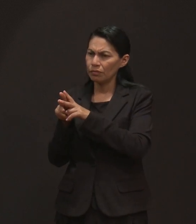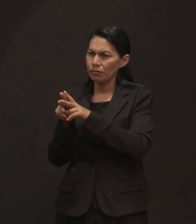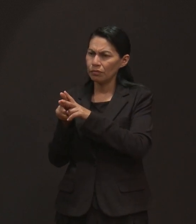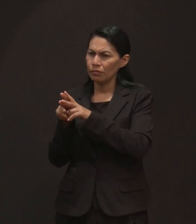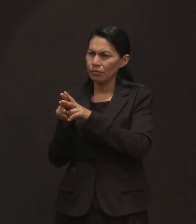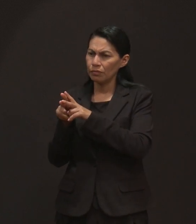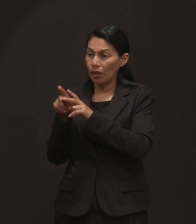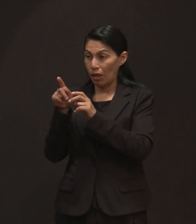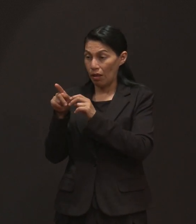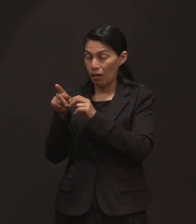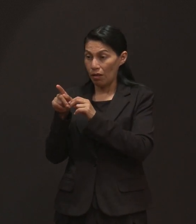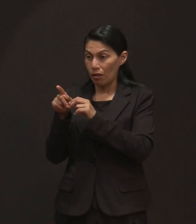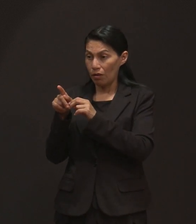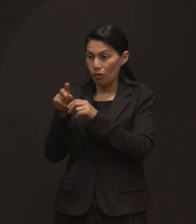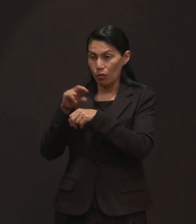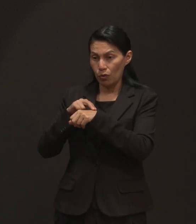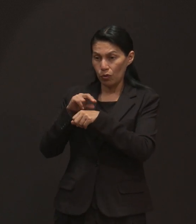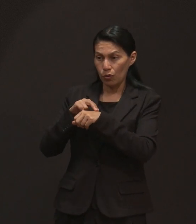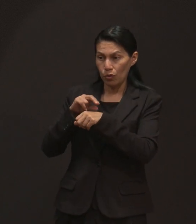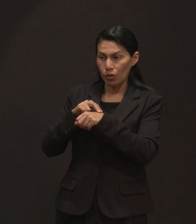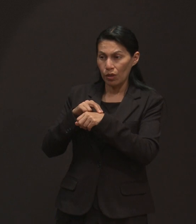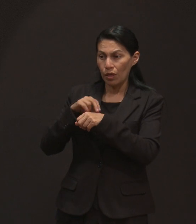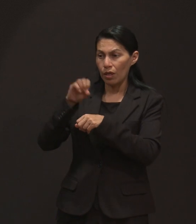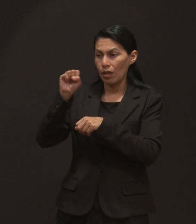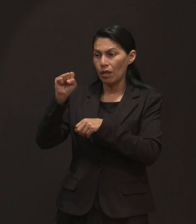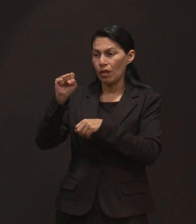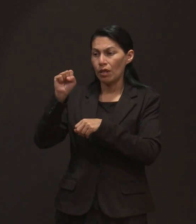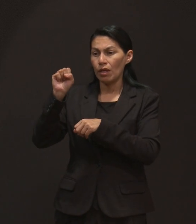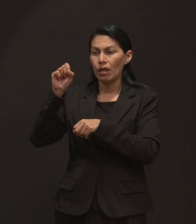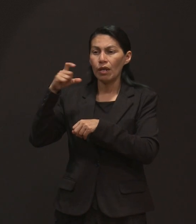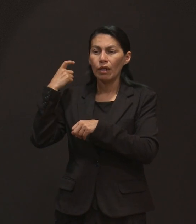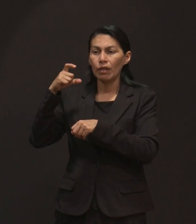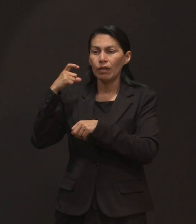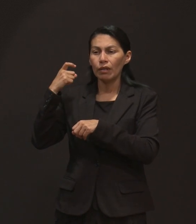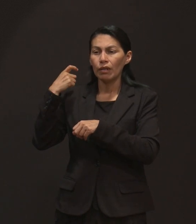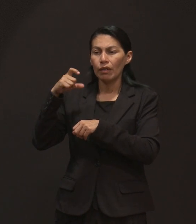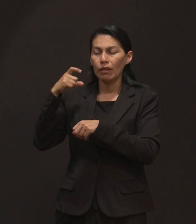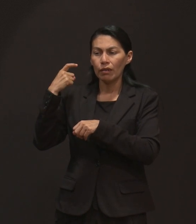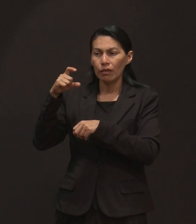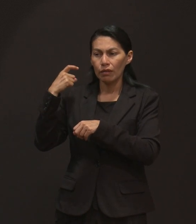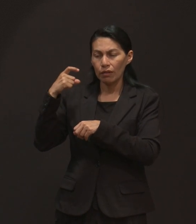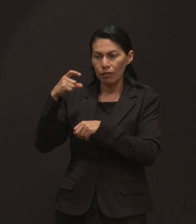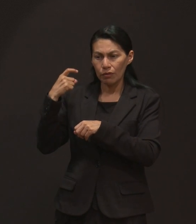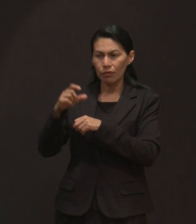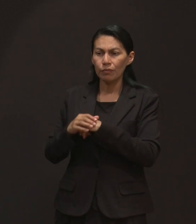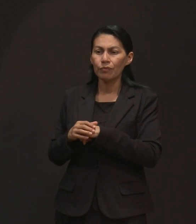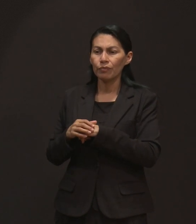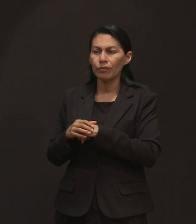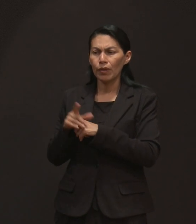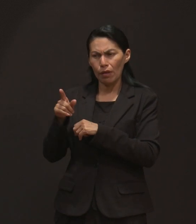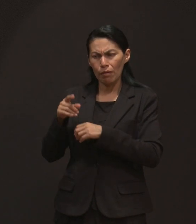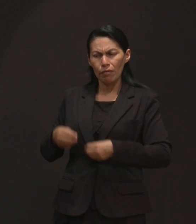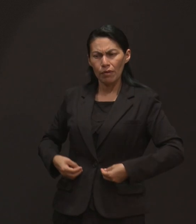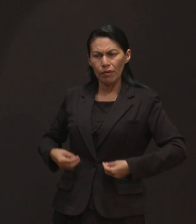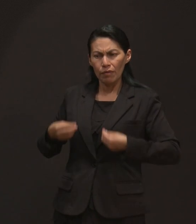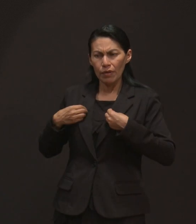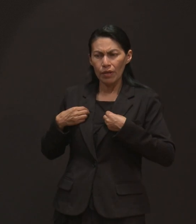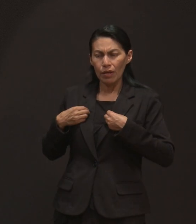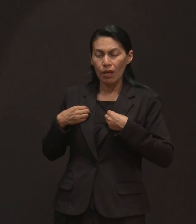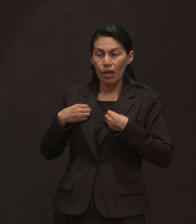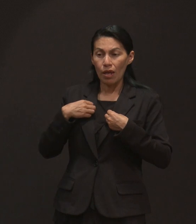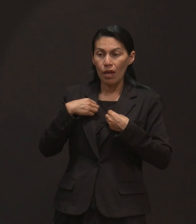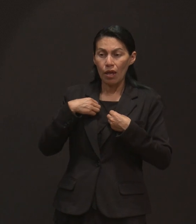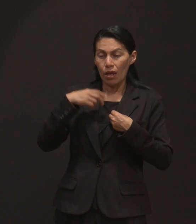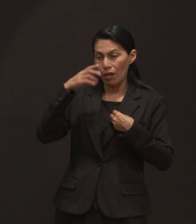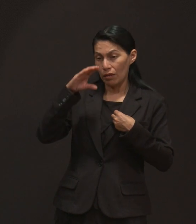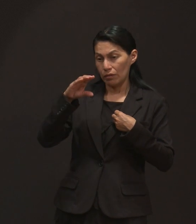él es de San Juan del Río, en Querétaro. En México. Ajá. Uh-huh. Eso